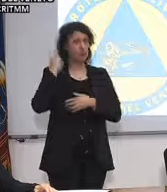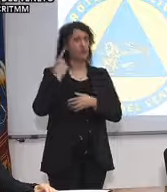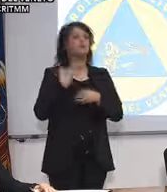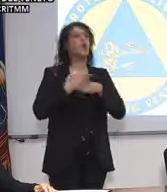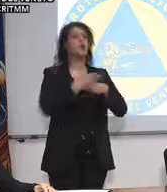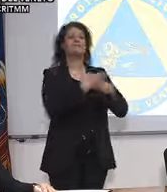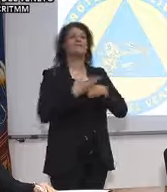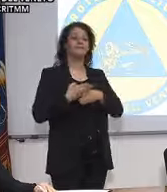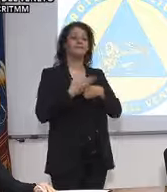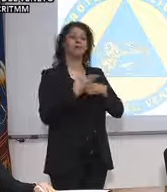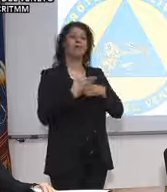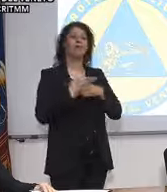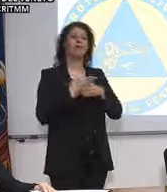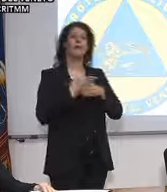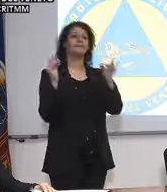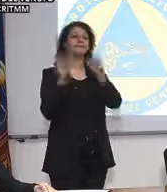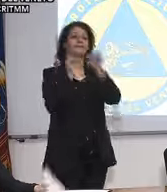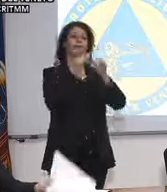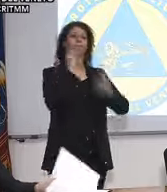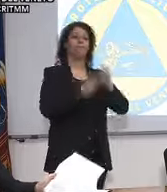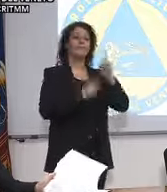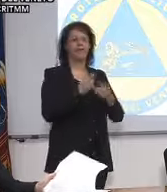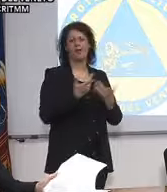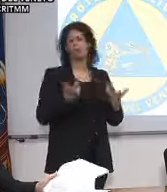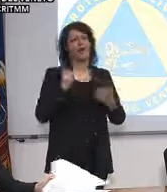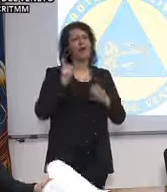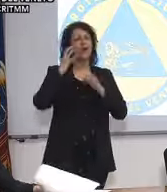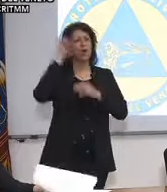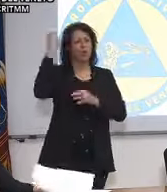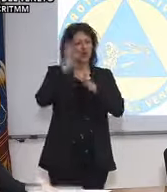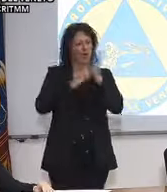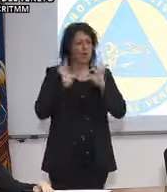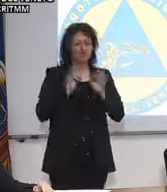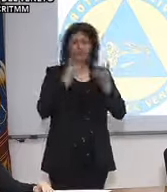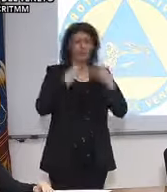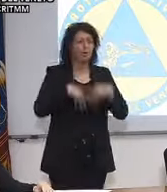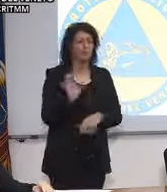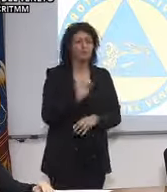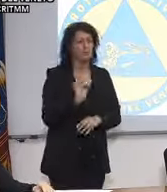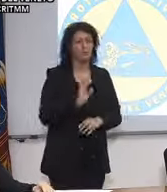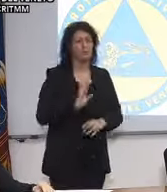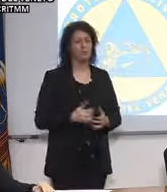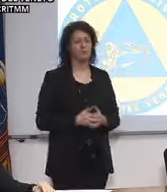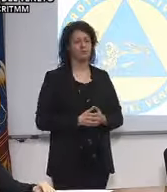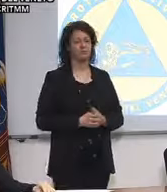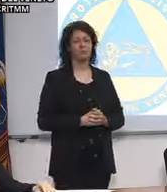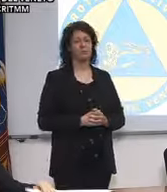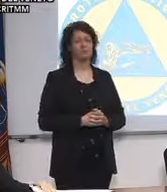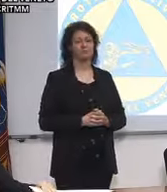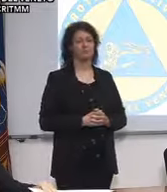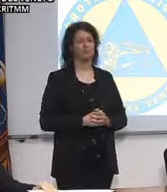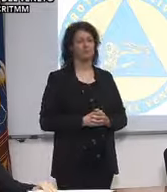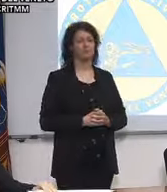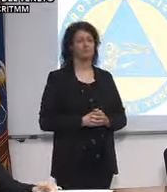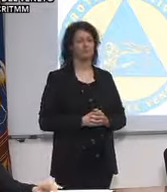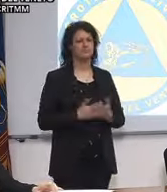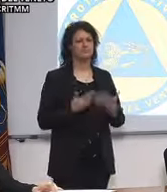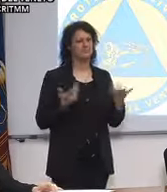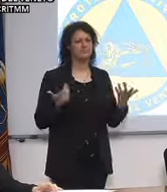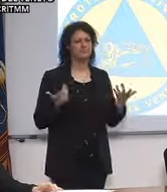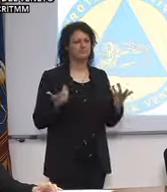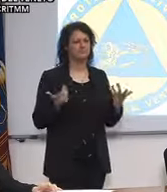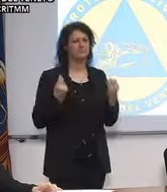un problema di buonsenso, cioè non può funzionare così, non può funzionare così. Cioè, cosa gli vai a